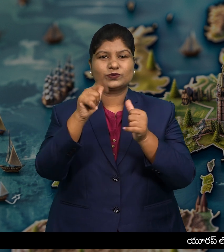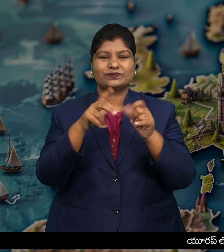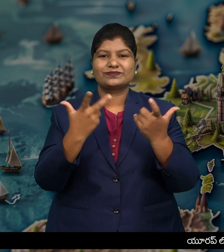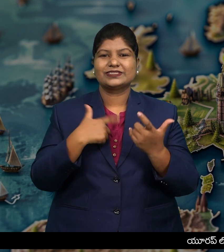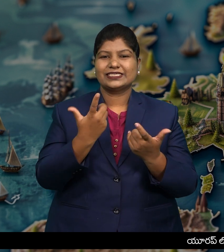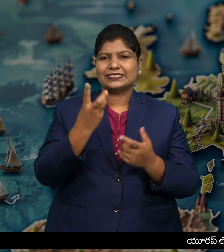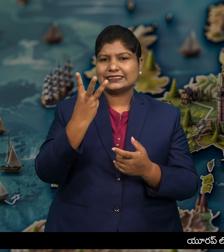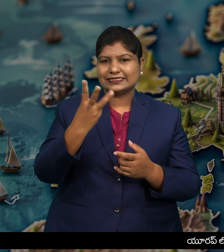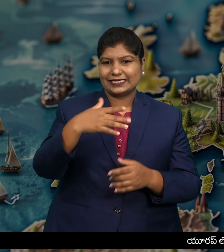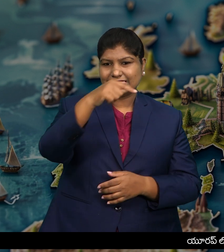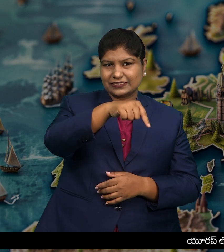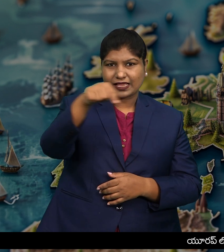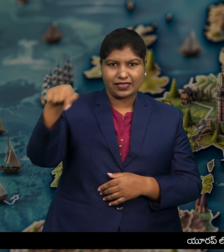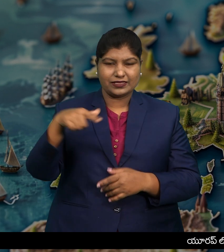యూరప్లోని ద్వీపకల్పాలు, ద్వీపాలు,